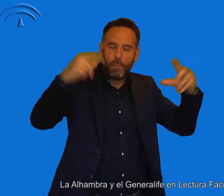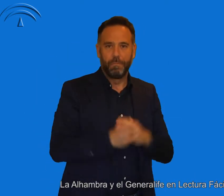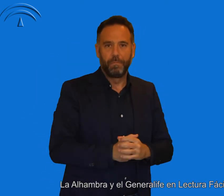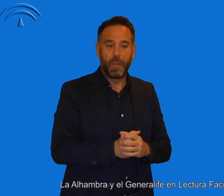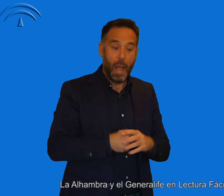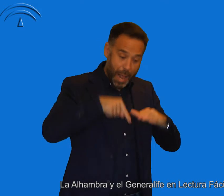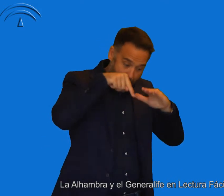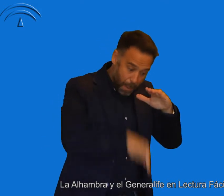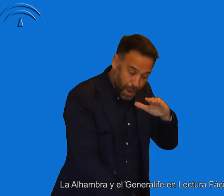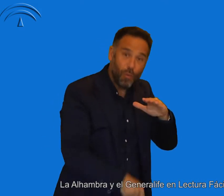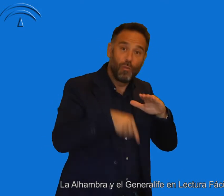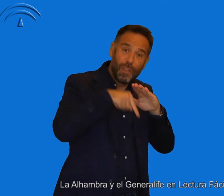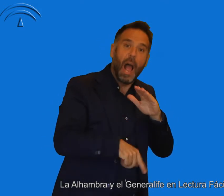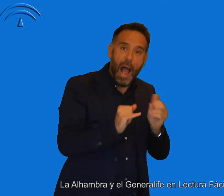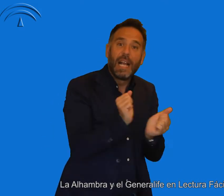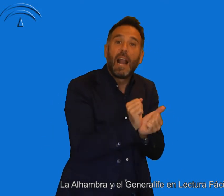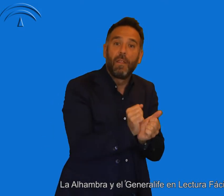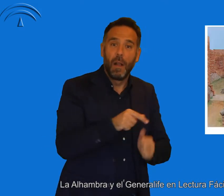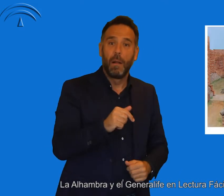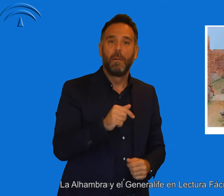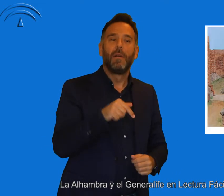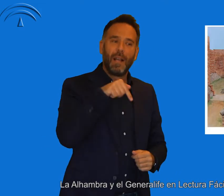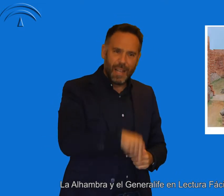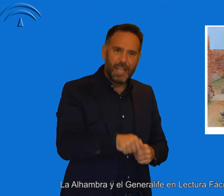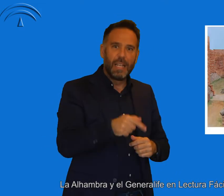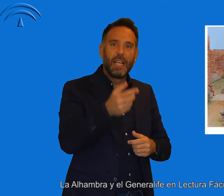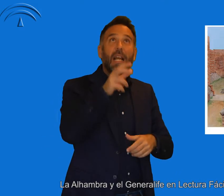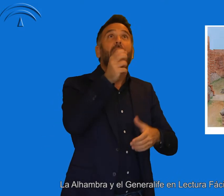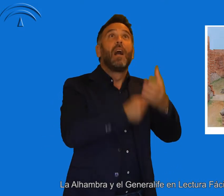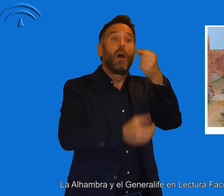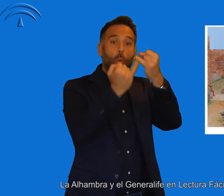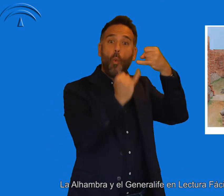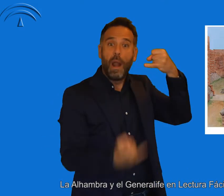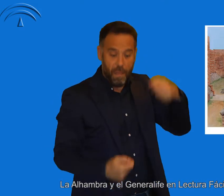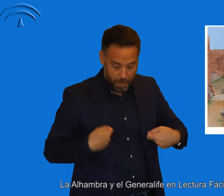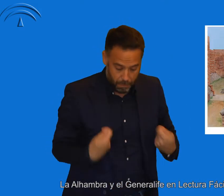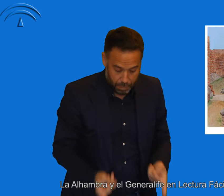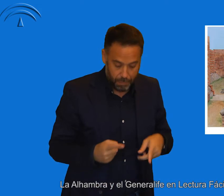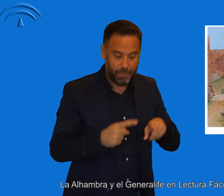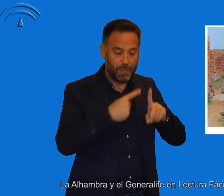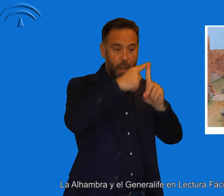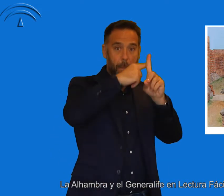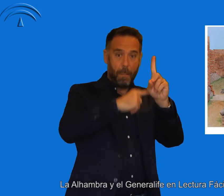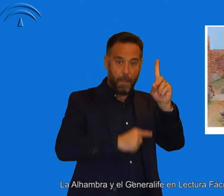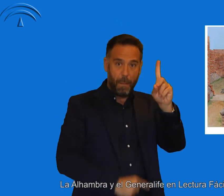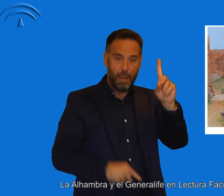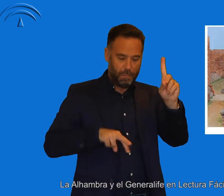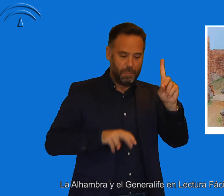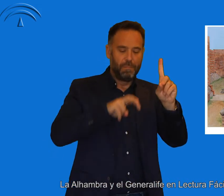vapor. Las mazmorras están excavadas en el suelo. Una escalera de cuerda